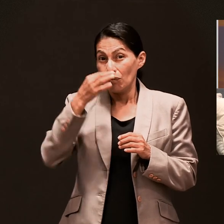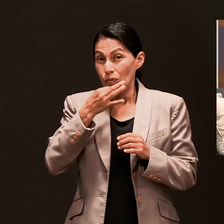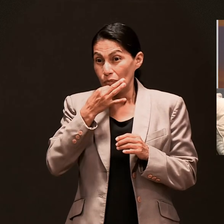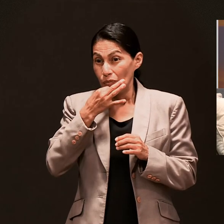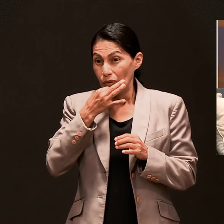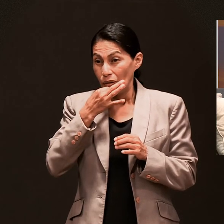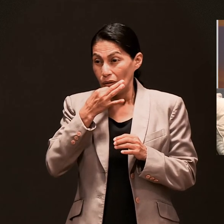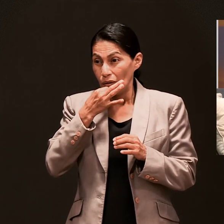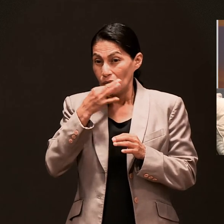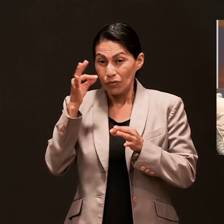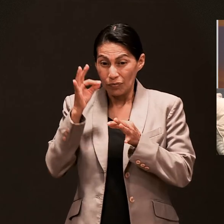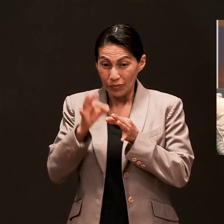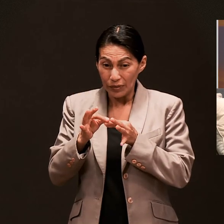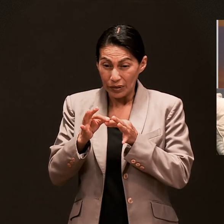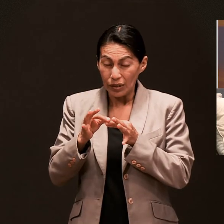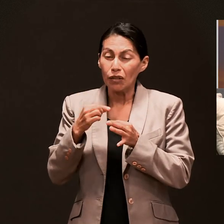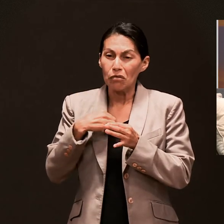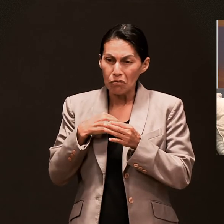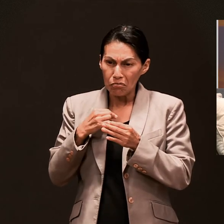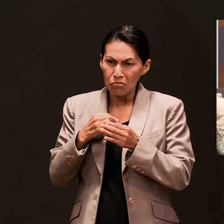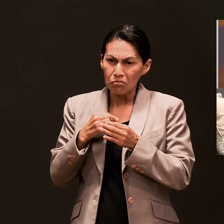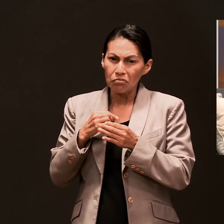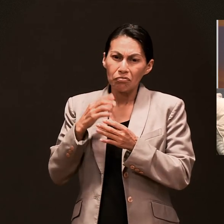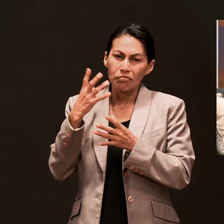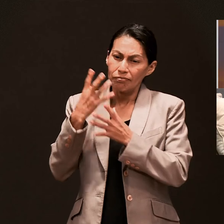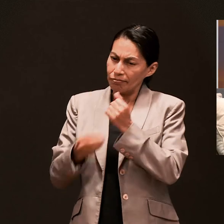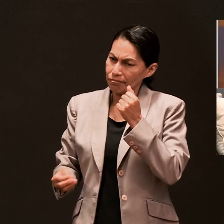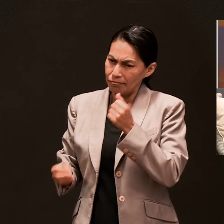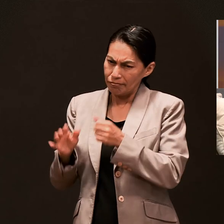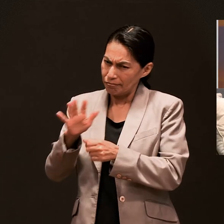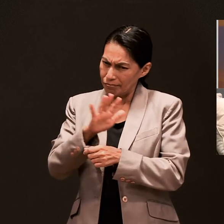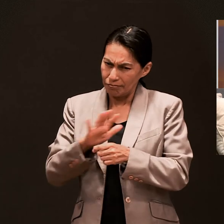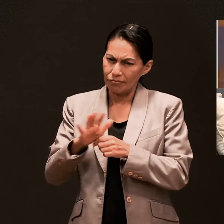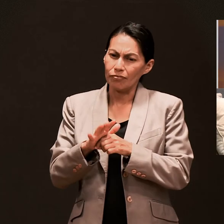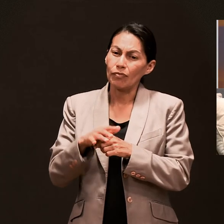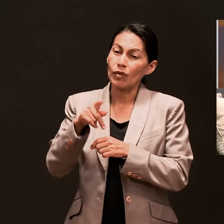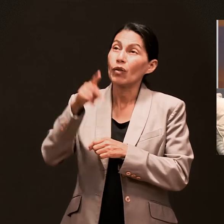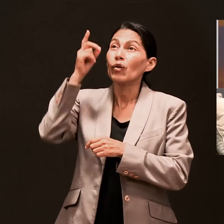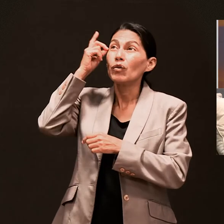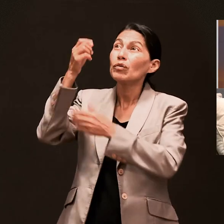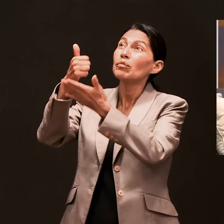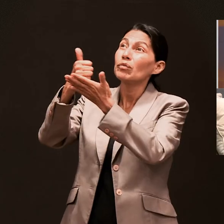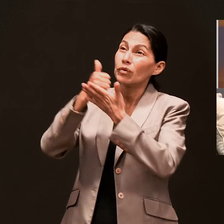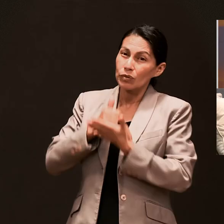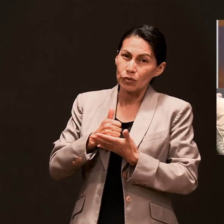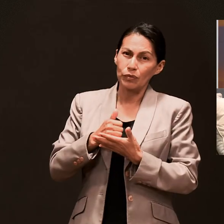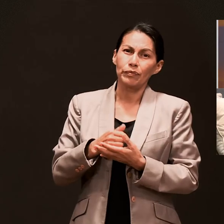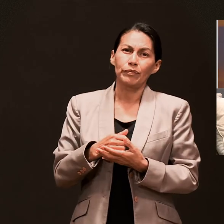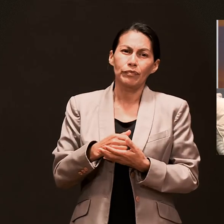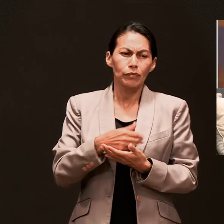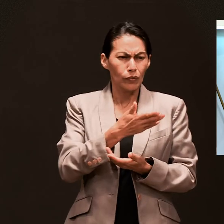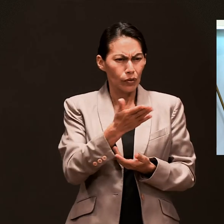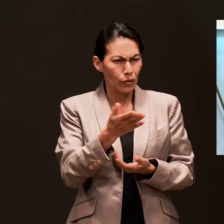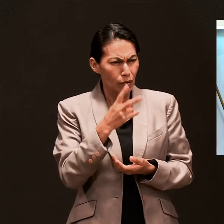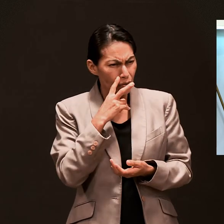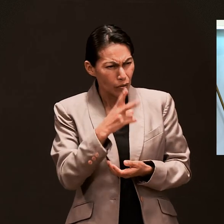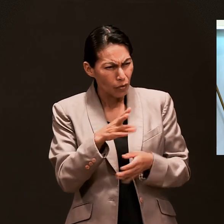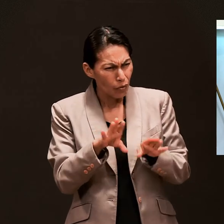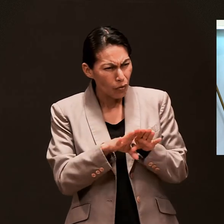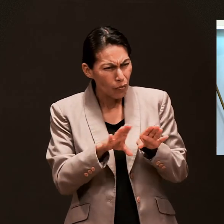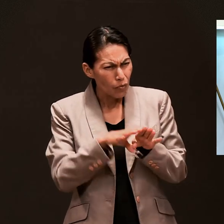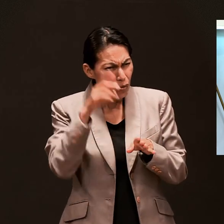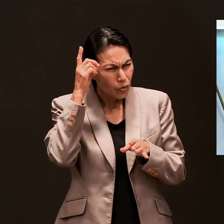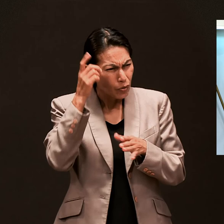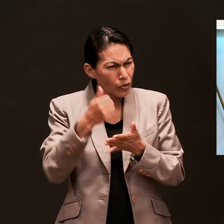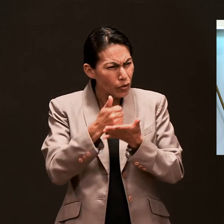momento ideal para para salirme de esta situación pero siempre con la ayuda de Dios o sea usted ha visto